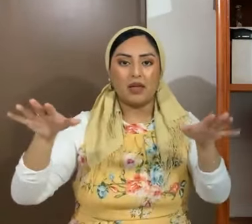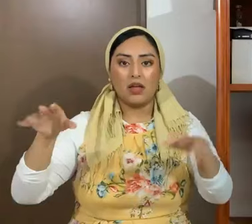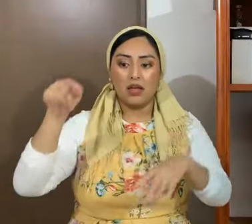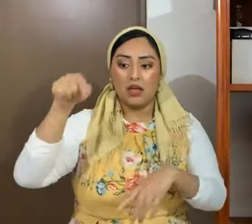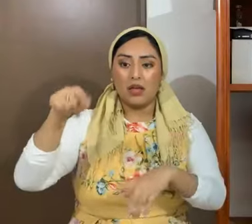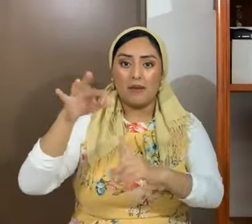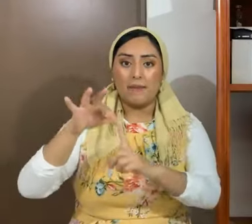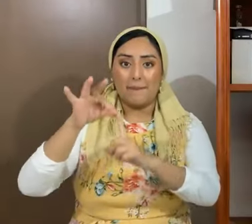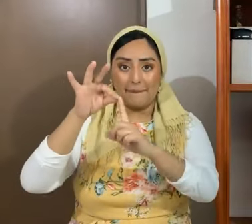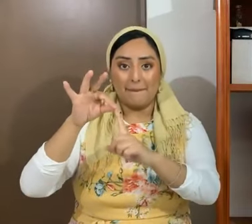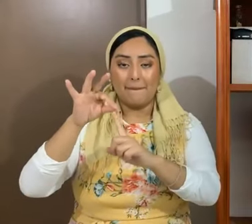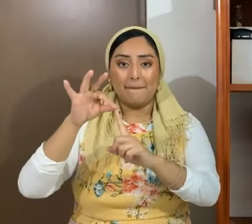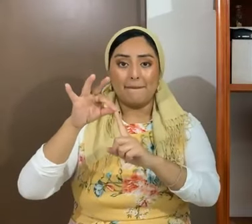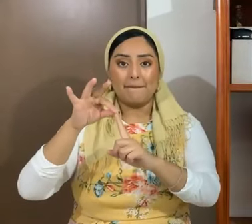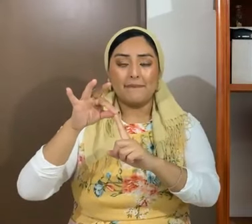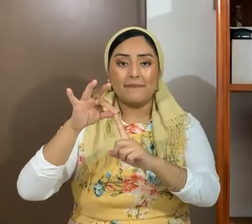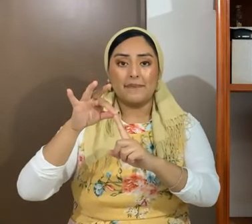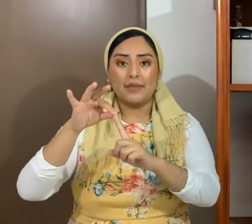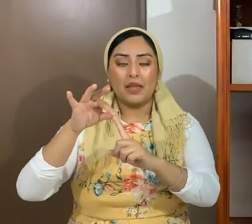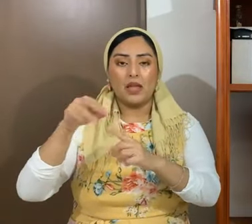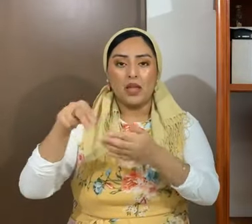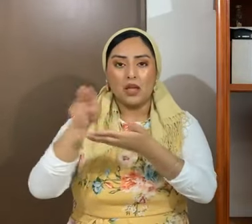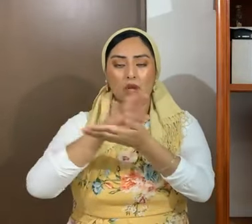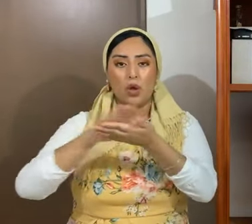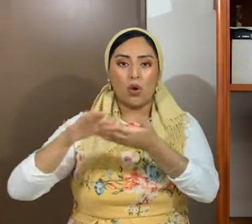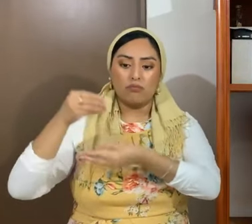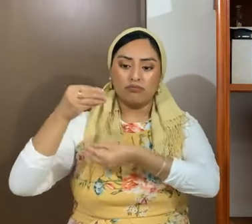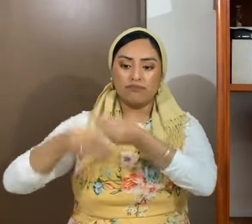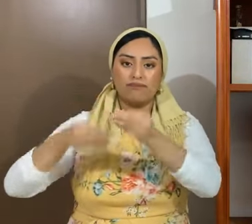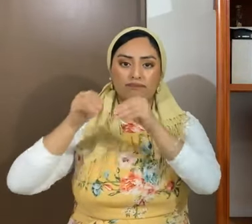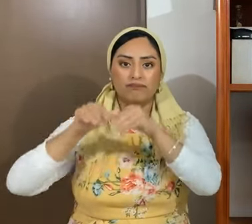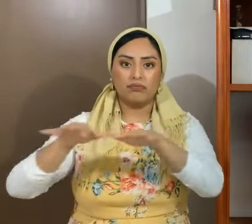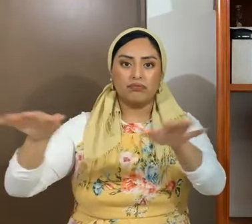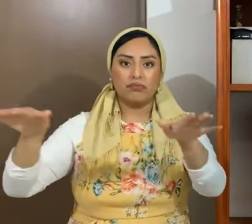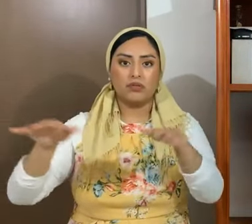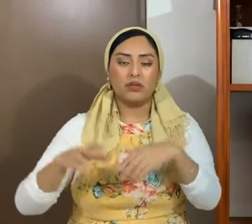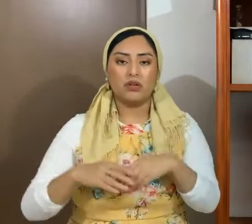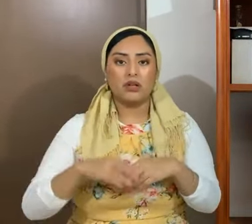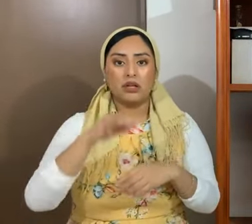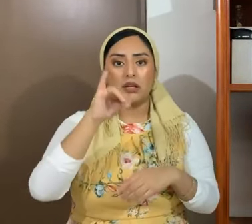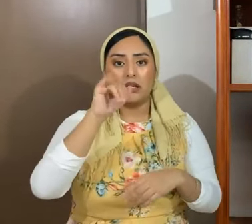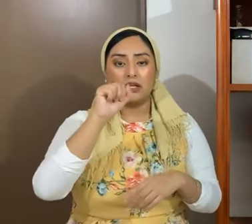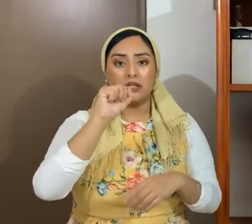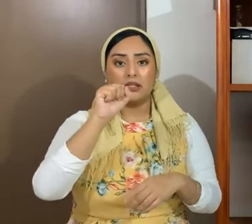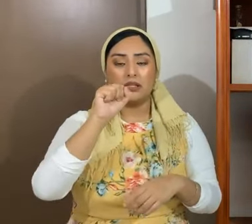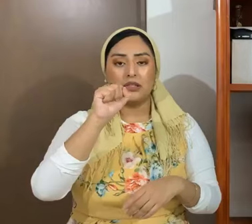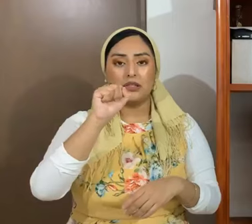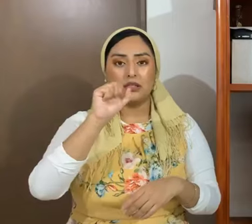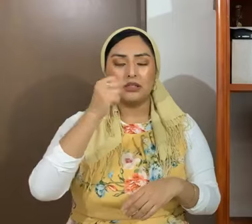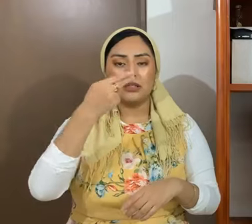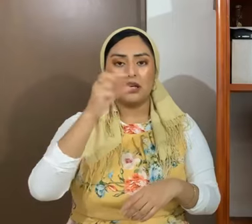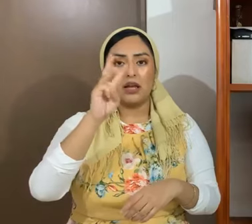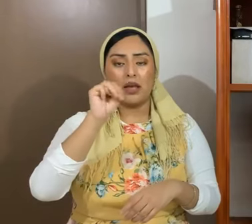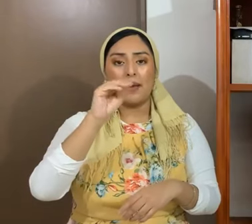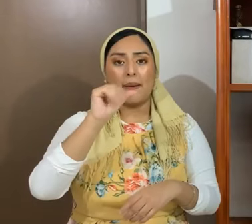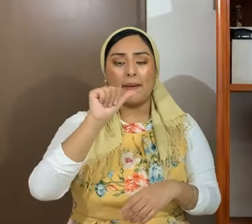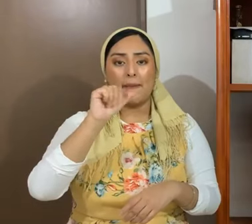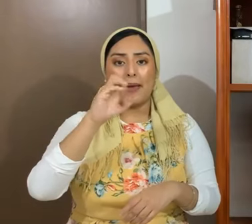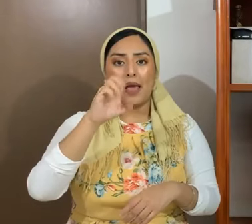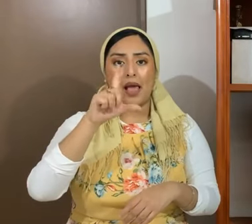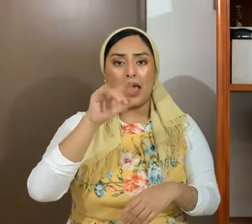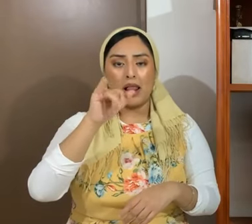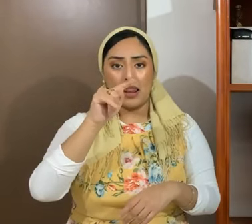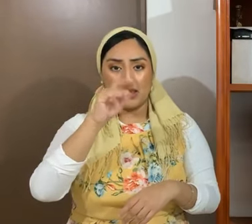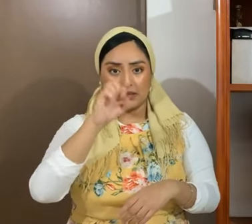fueran llamados como tal la simiente de Abraham. A los ismaelitas no se les conoce como tal. No